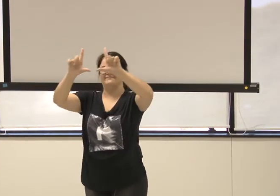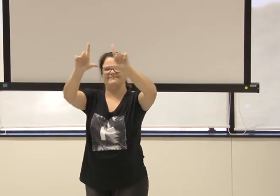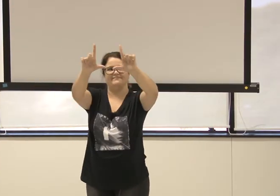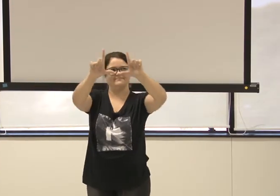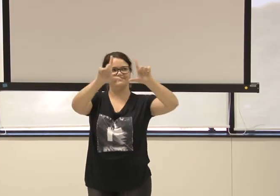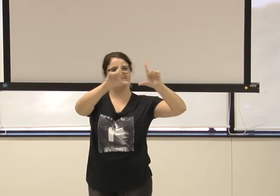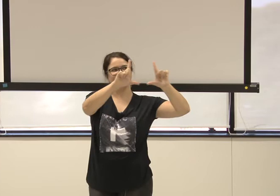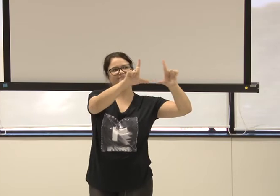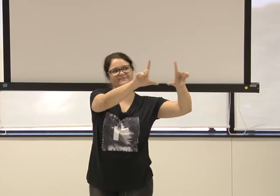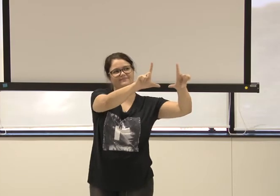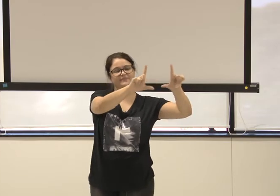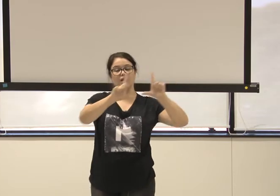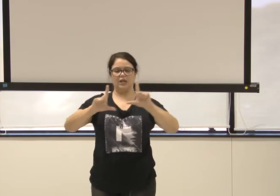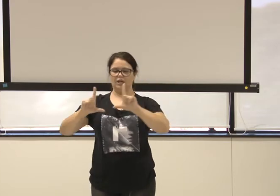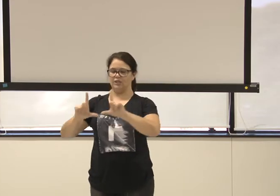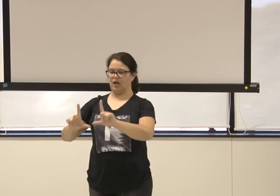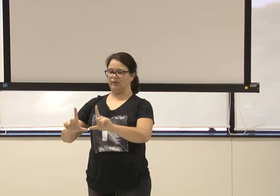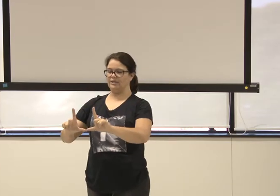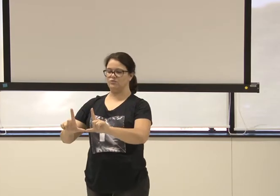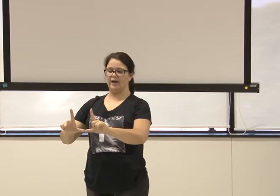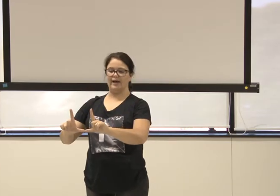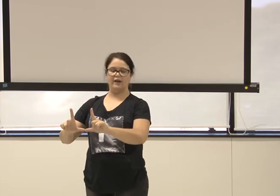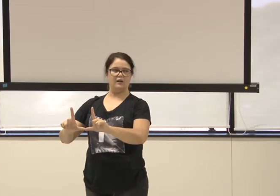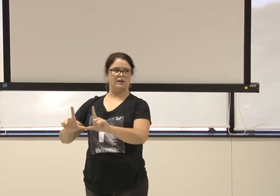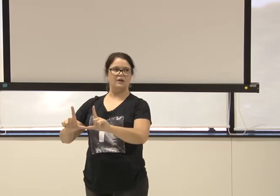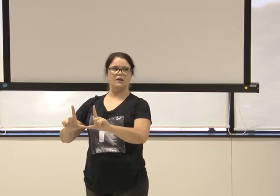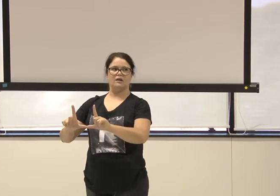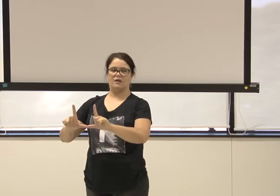na mesa? Tava na mesa? Não, isso é